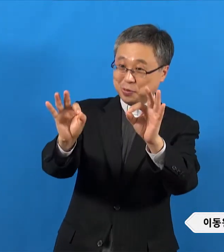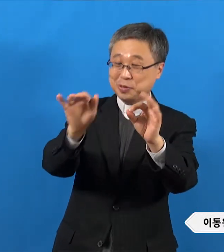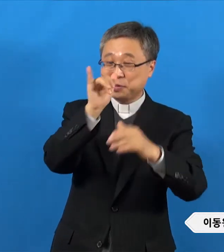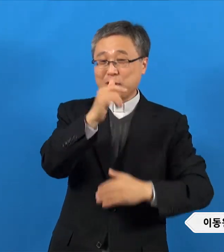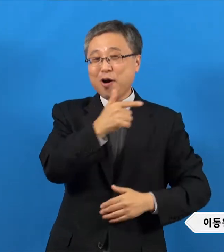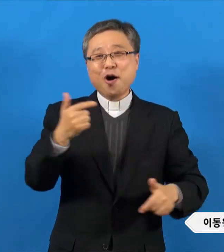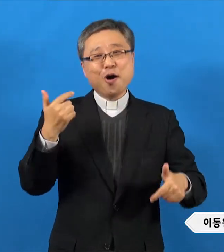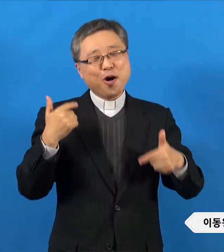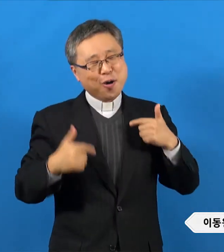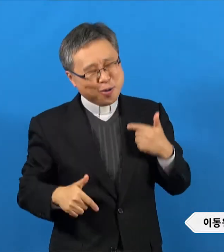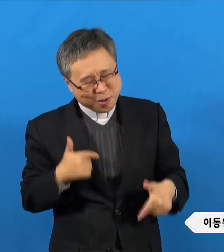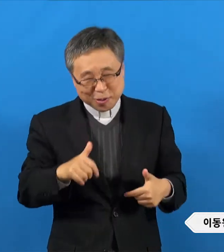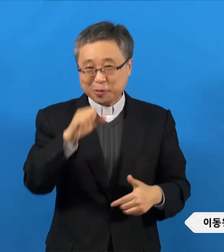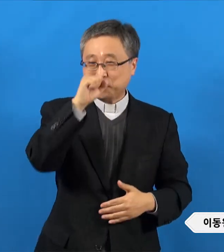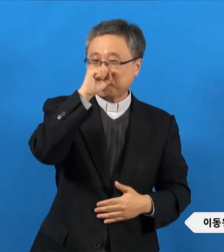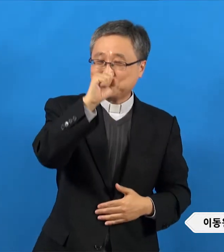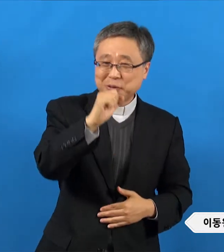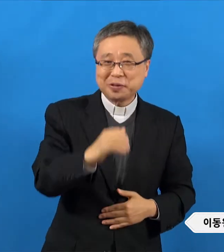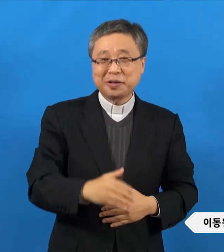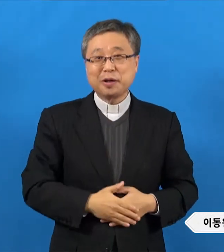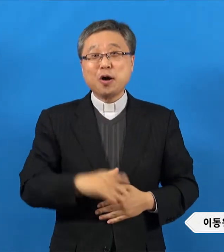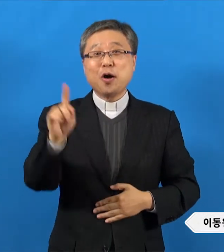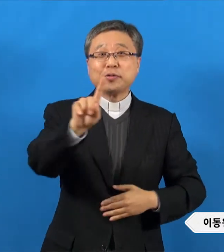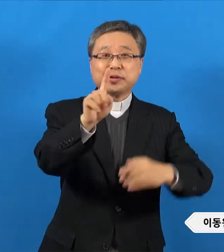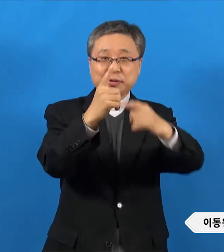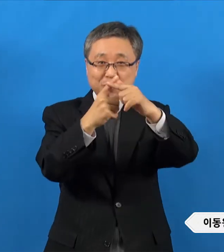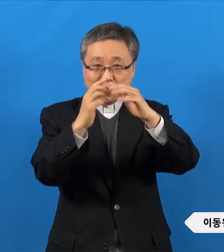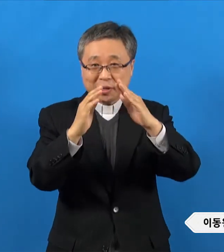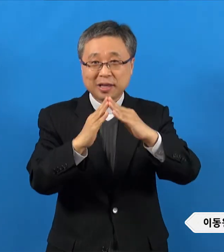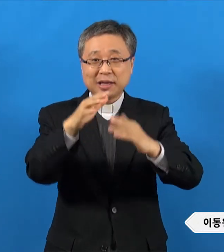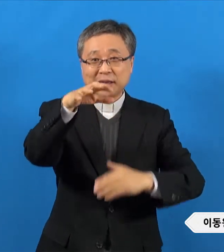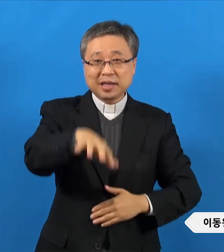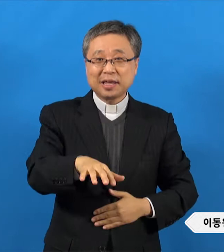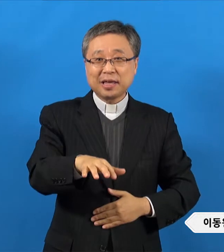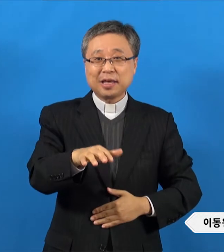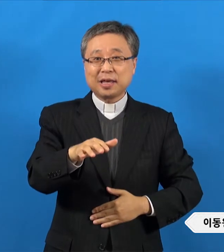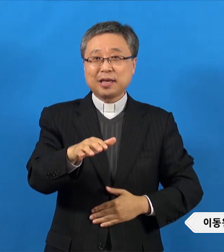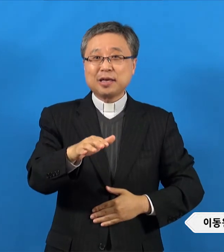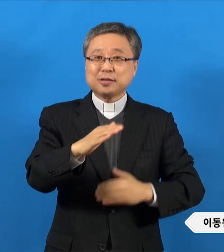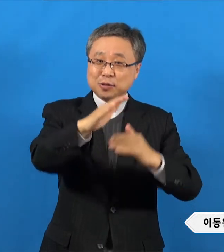너무 기쁘고 좋아서. 어떤 교인이